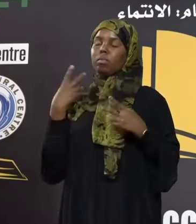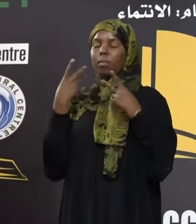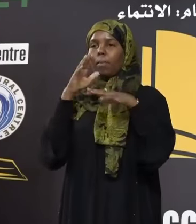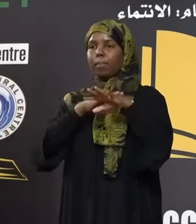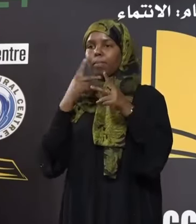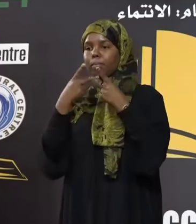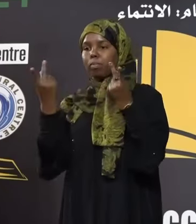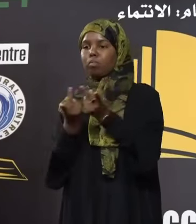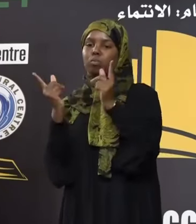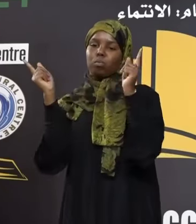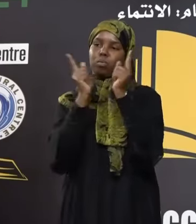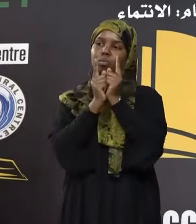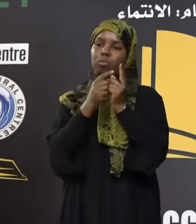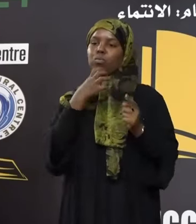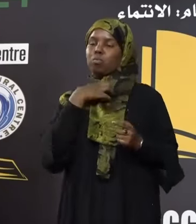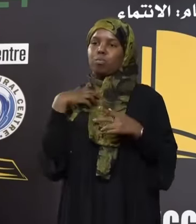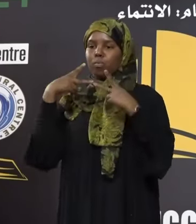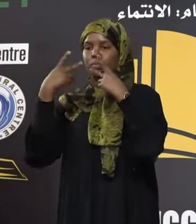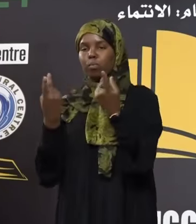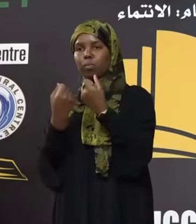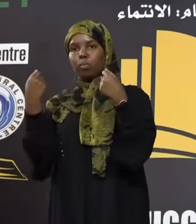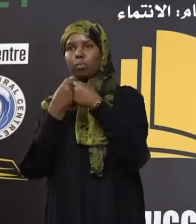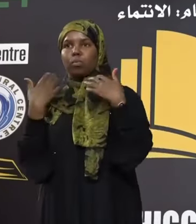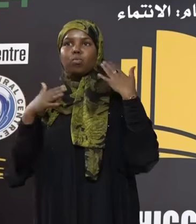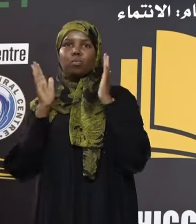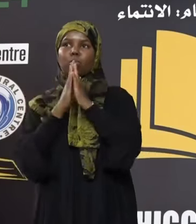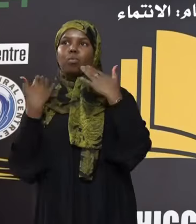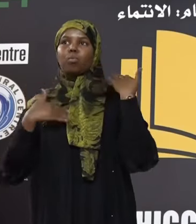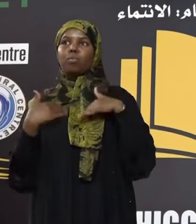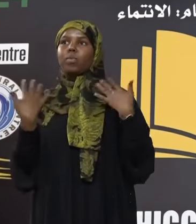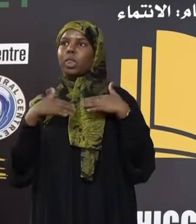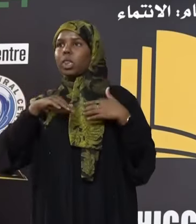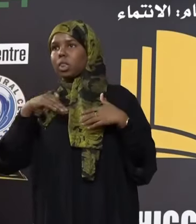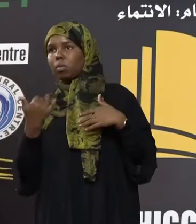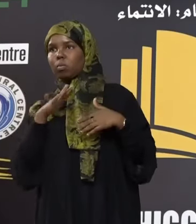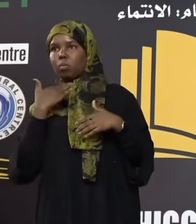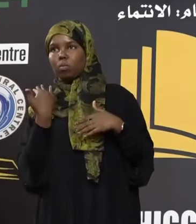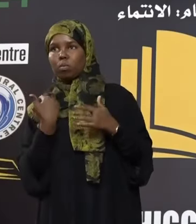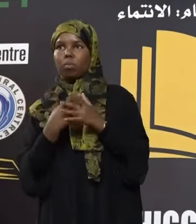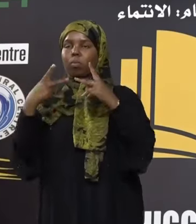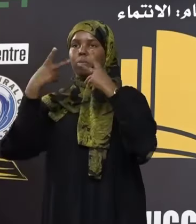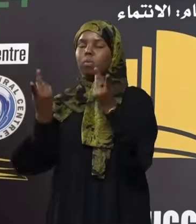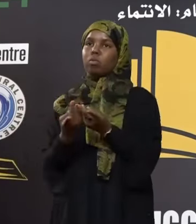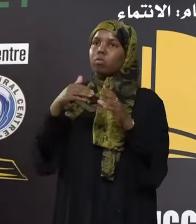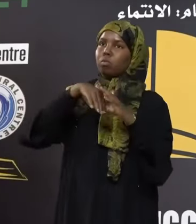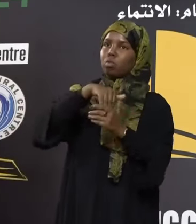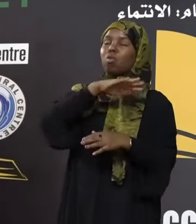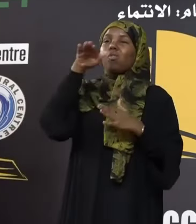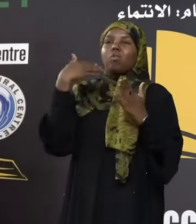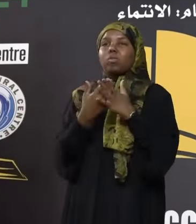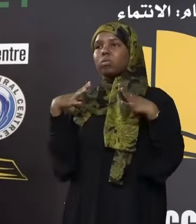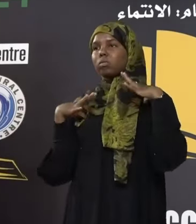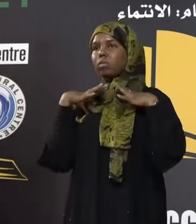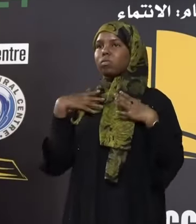meesha isugu tagnay ciidankii meesha lagu laayay iyo dadkii maxaanku dhahday iyo dadkoodu dhintay markaanu meeshii tagnay naaf oo wada naafay